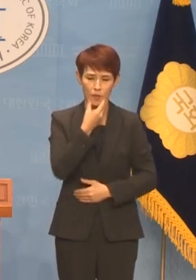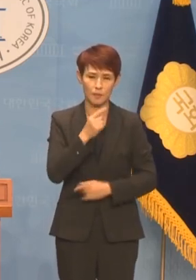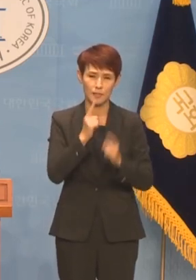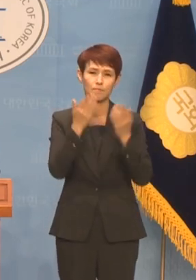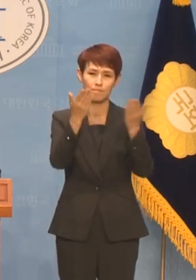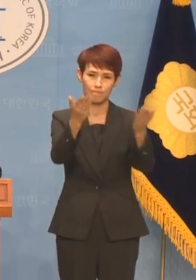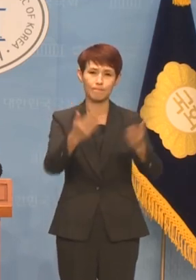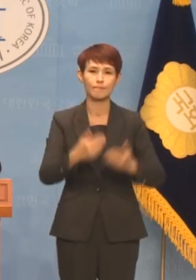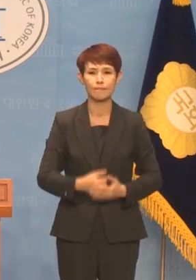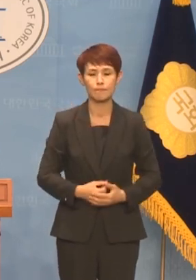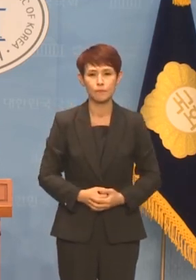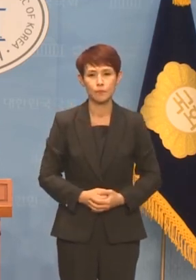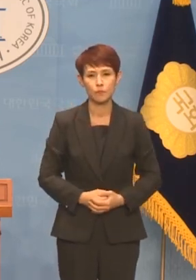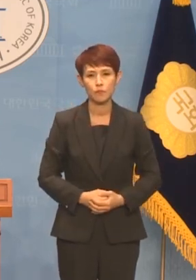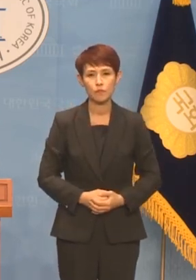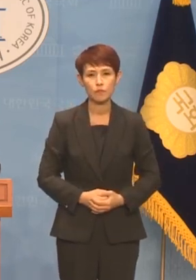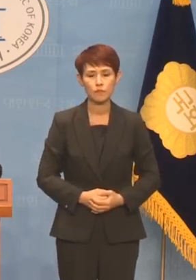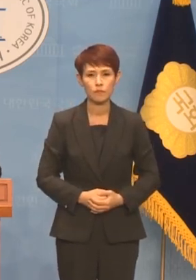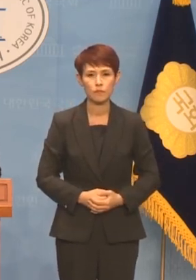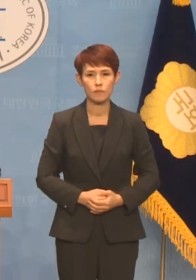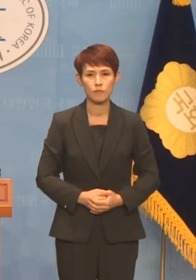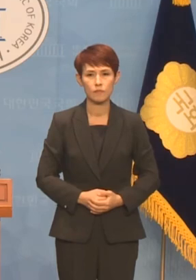드립니다.